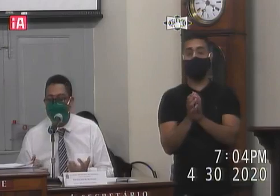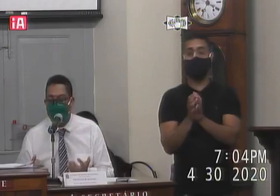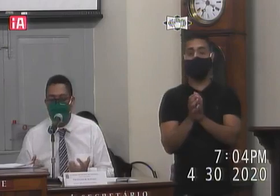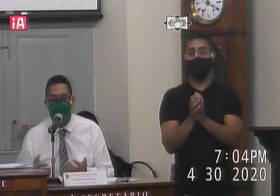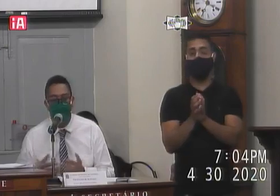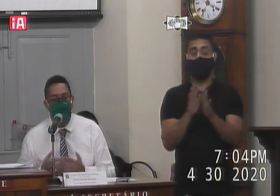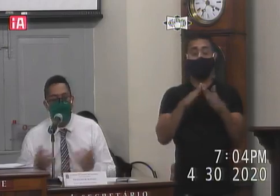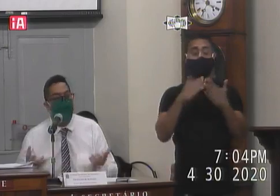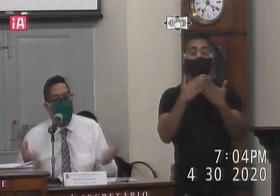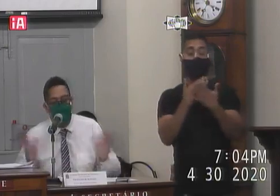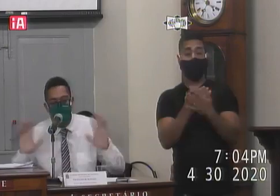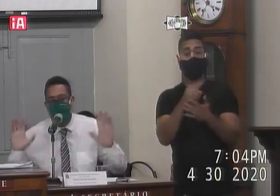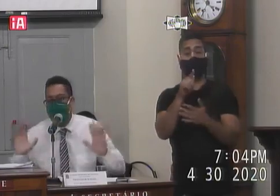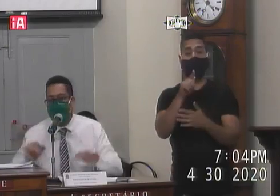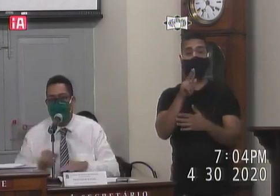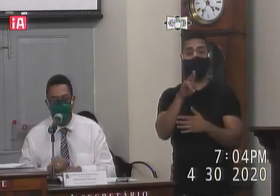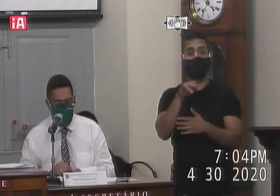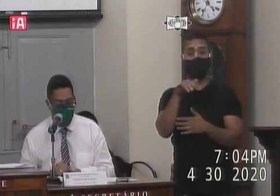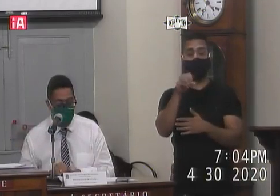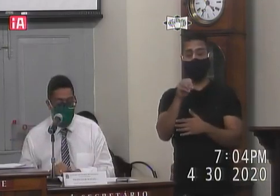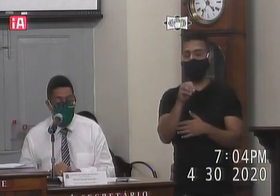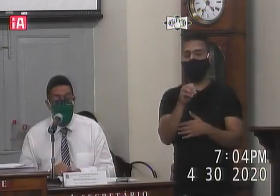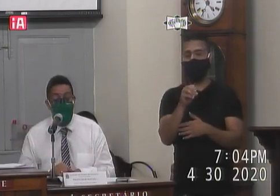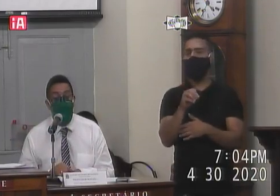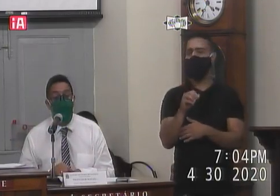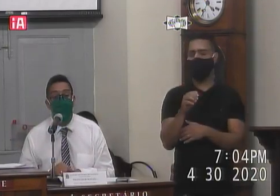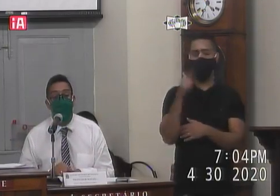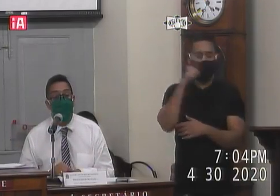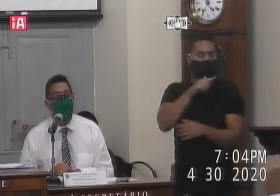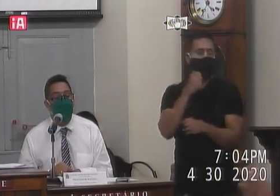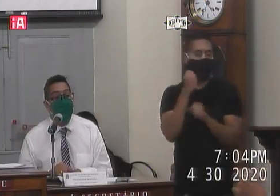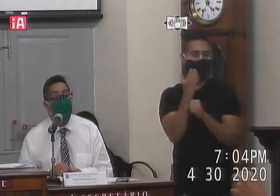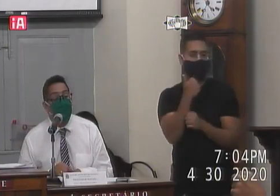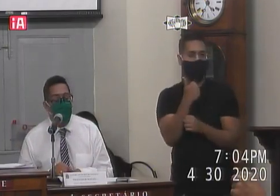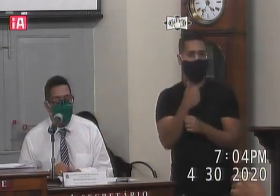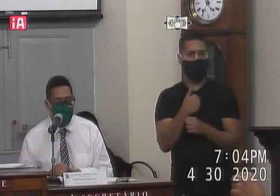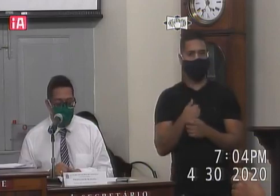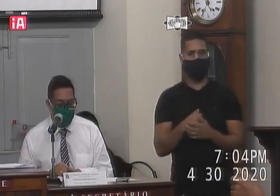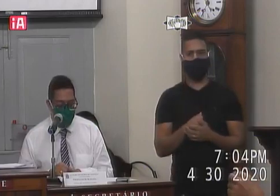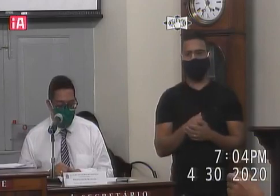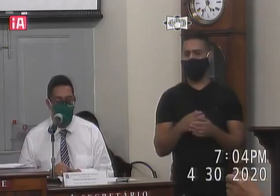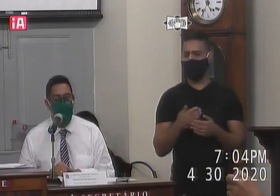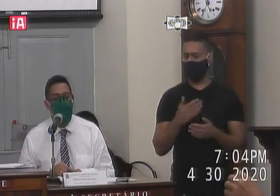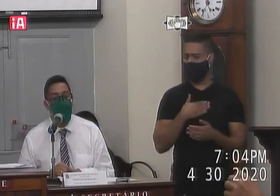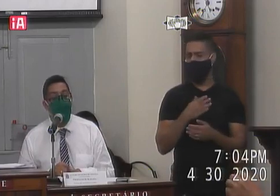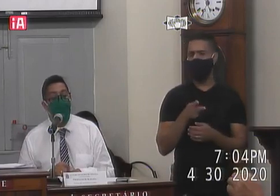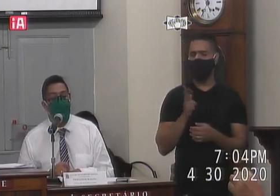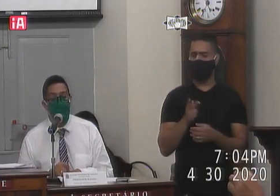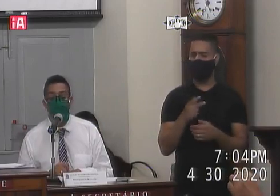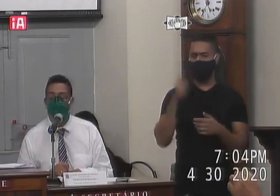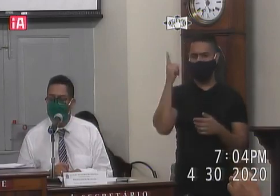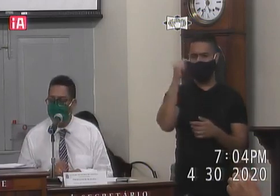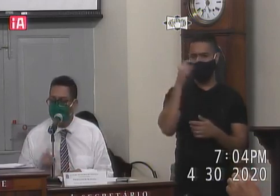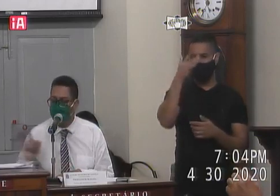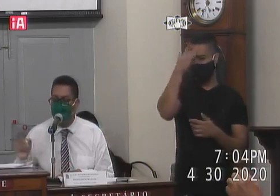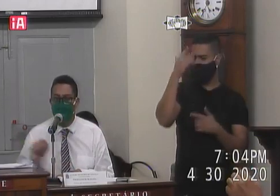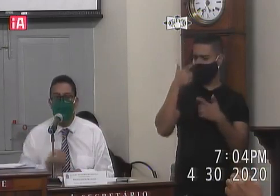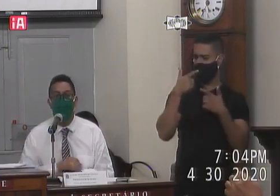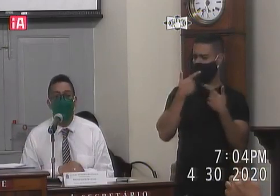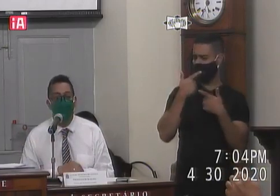de Educação e ganhei, graças a Deus. Então, para mim, as coisas sempre foram difíceis. Riram de